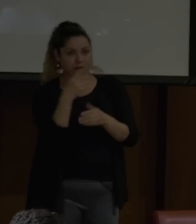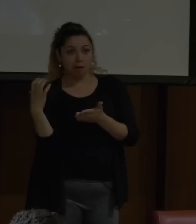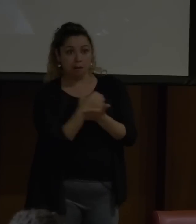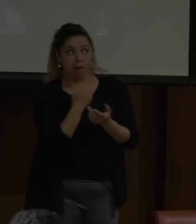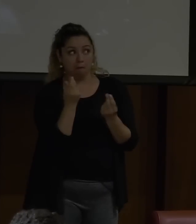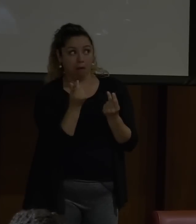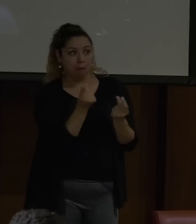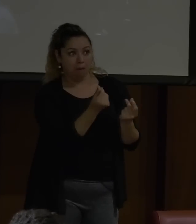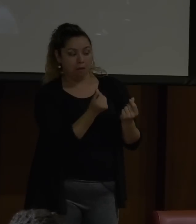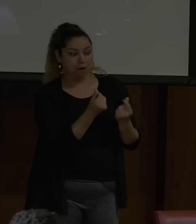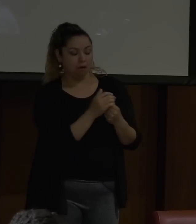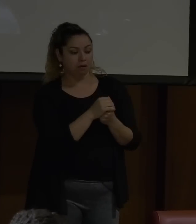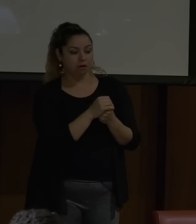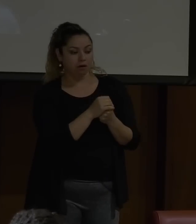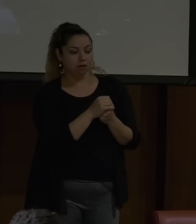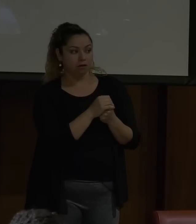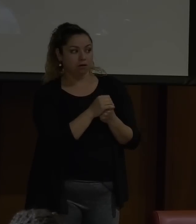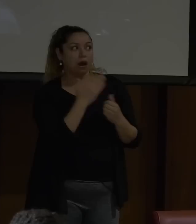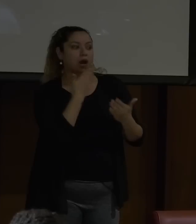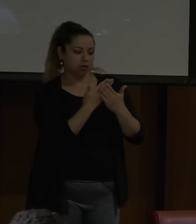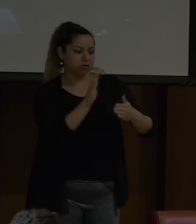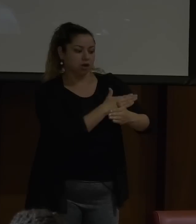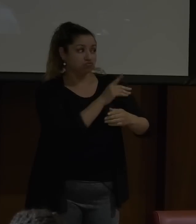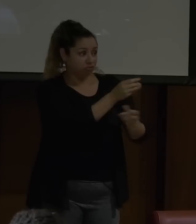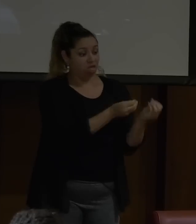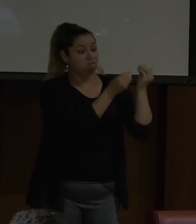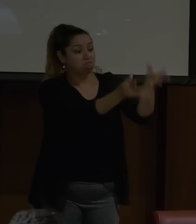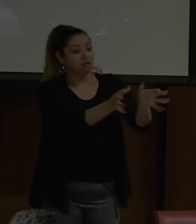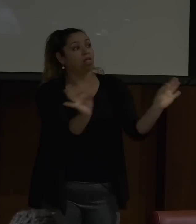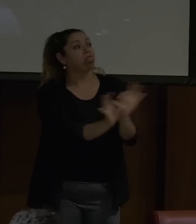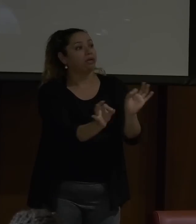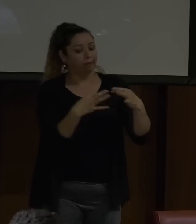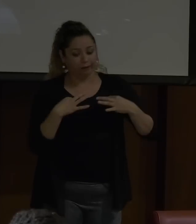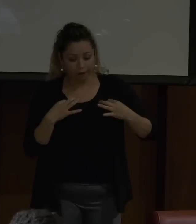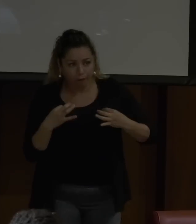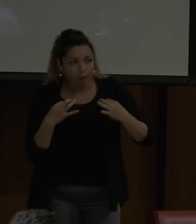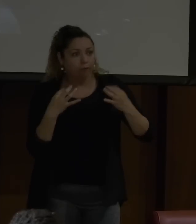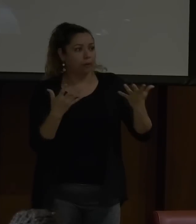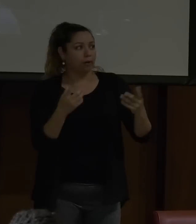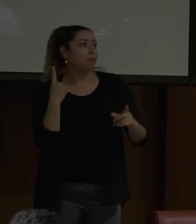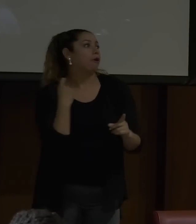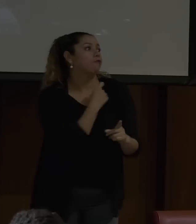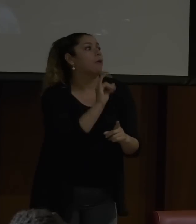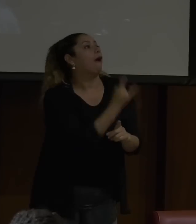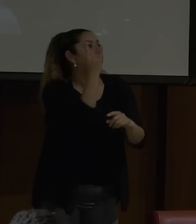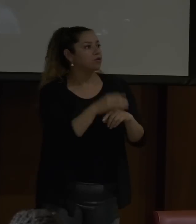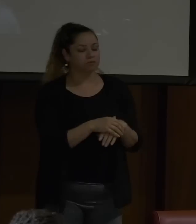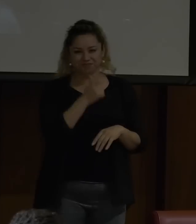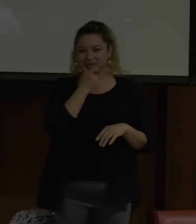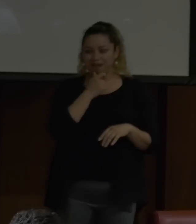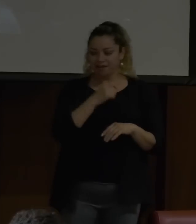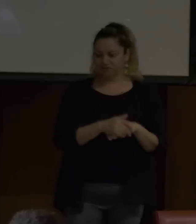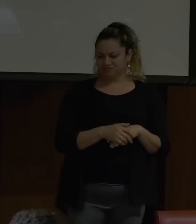con la canción, con lo que le ha producido la canción, y a ella no le ha regalado ni siquiera un traje ni un perfume. Dijo,